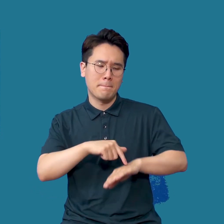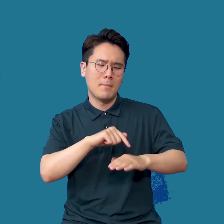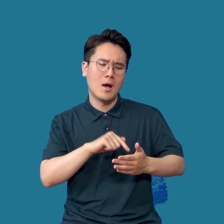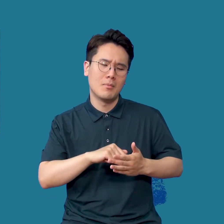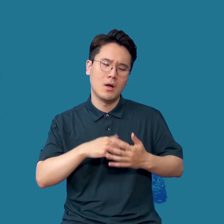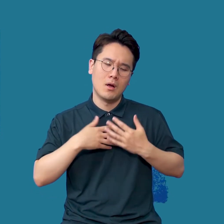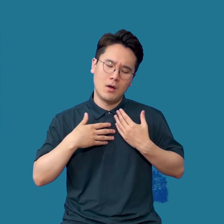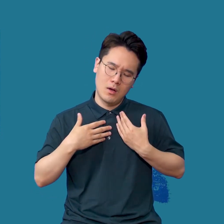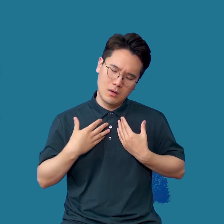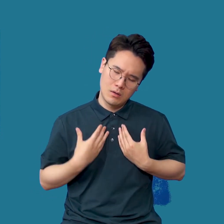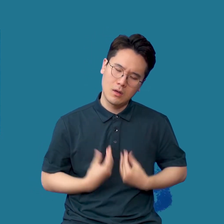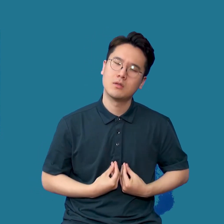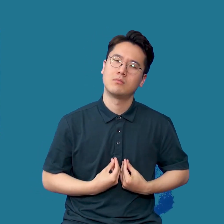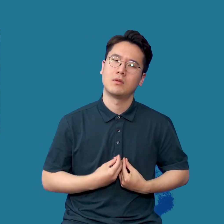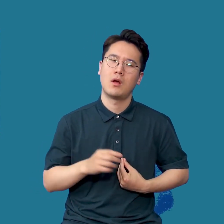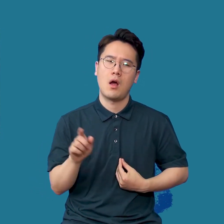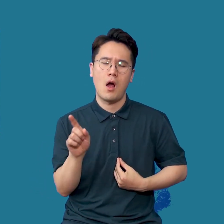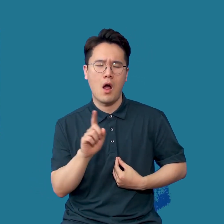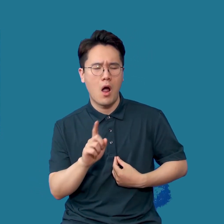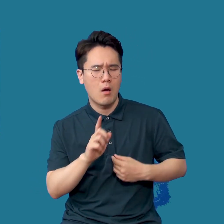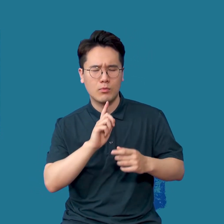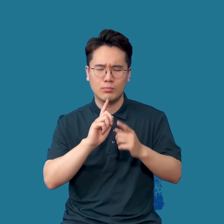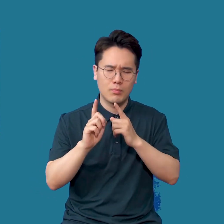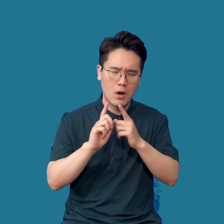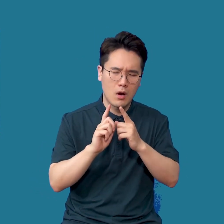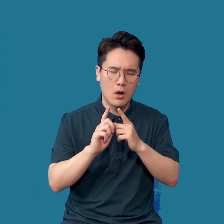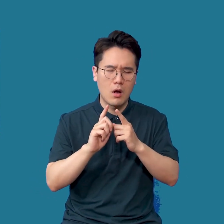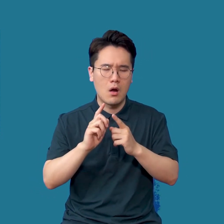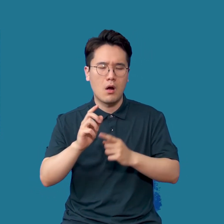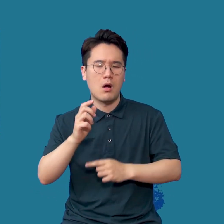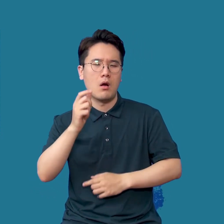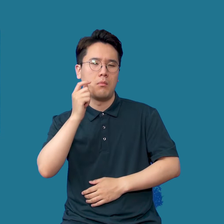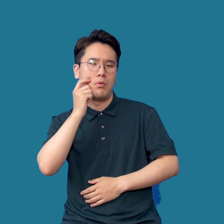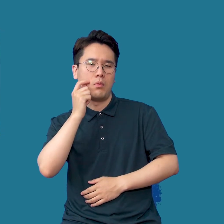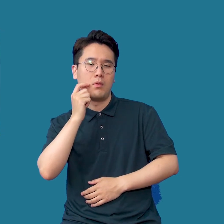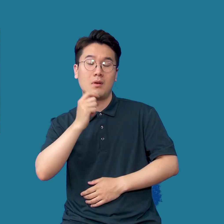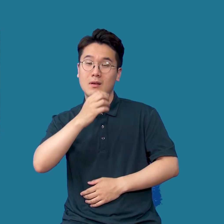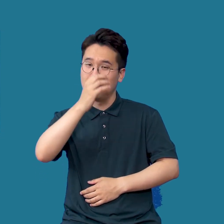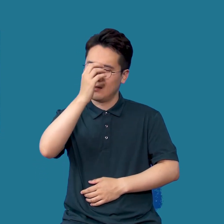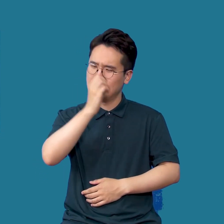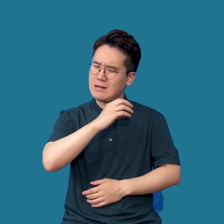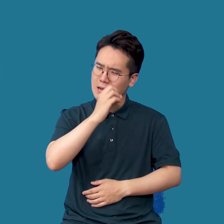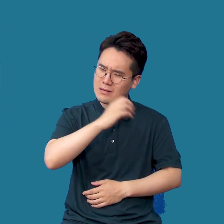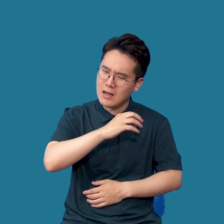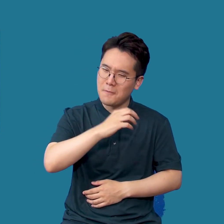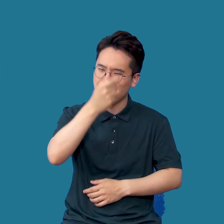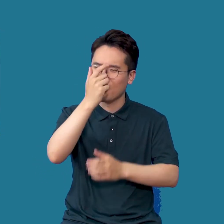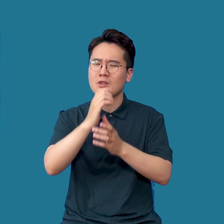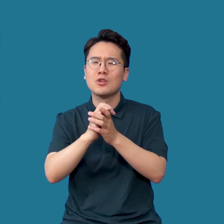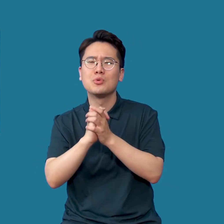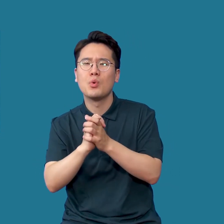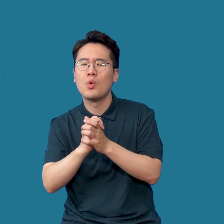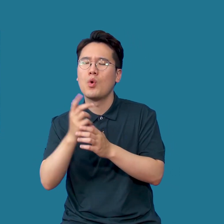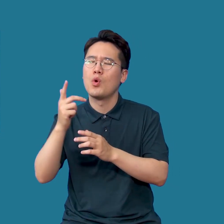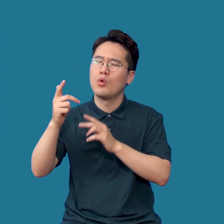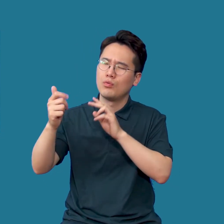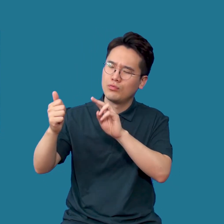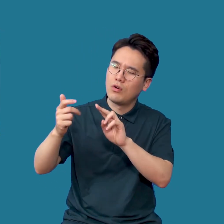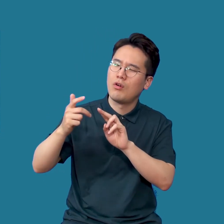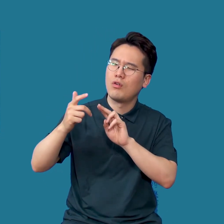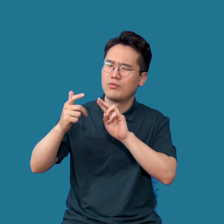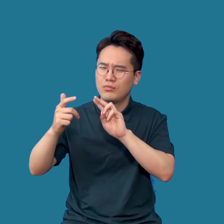그냥 아무 말도 나오지 않고 그냥 기도한다는 것은 그냥 주여 주여 한숨인지